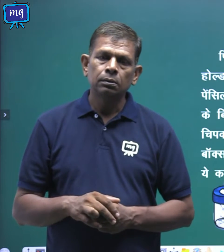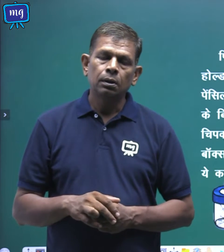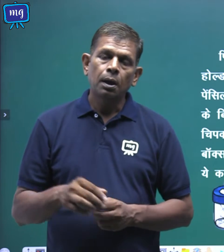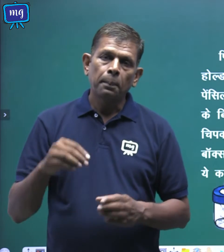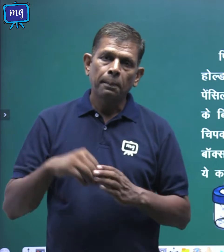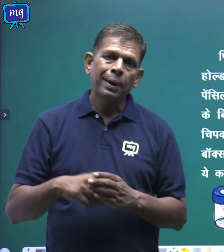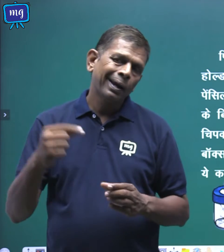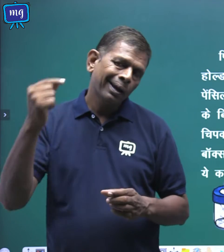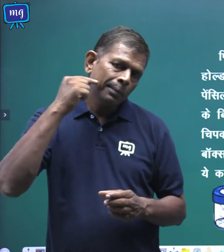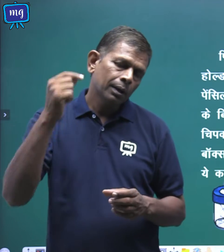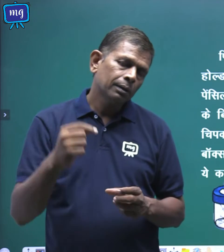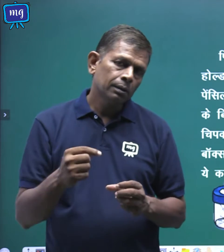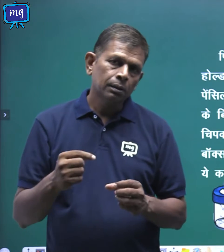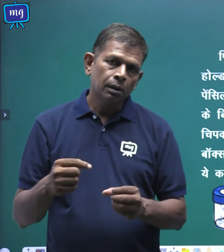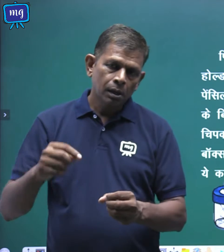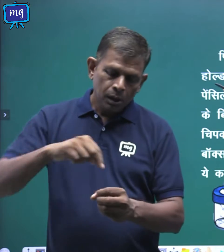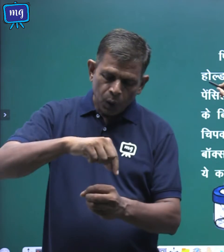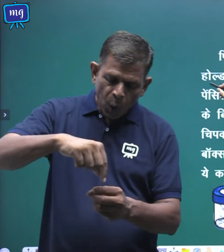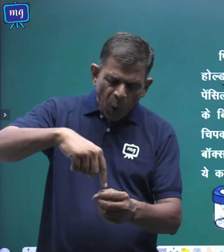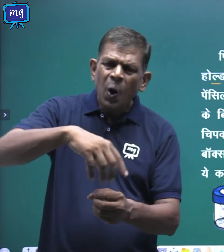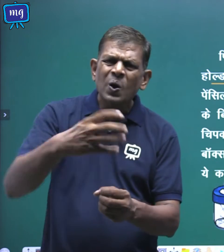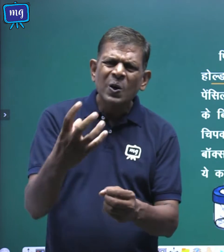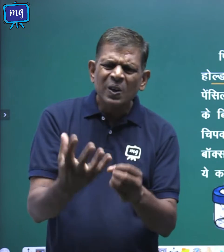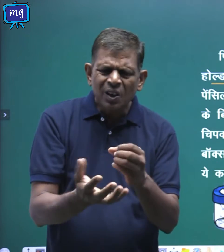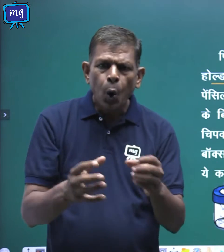में पिन होल्डरों से